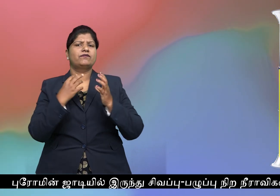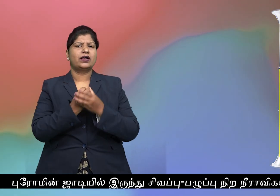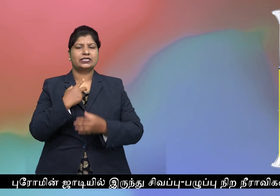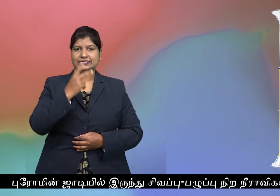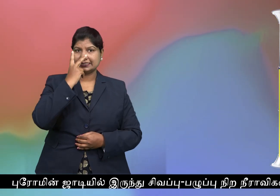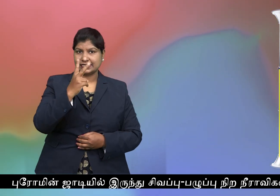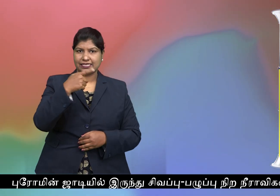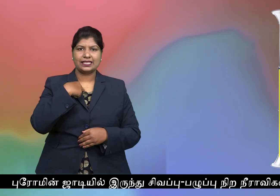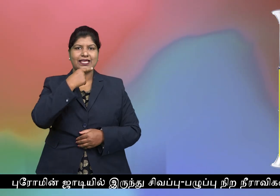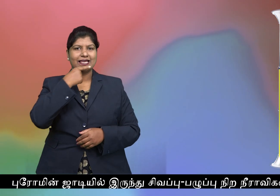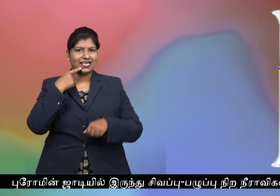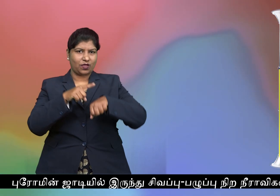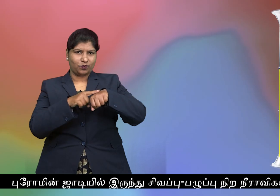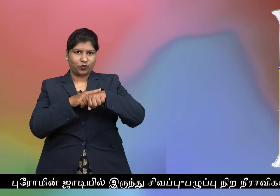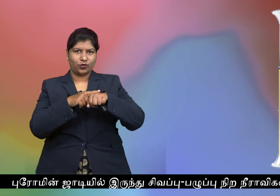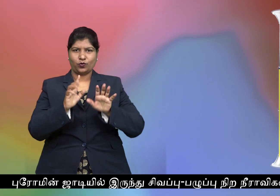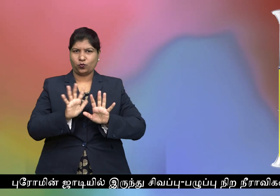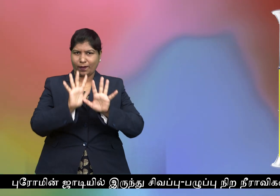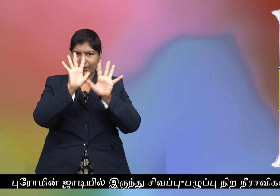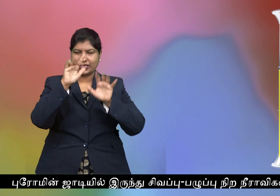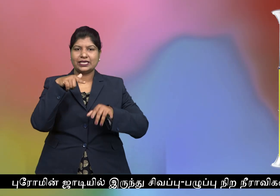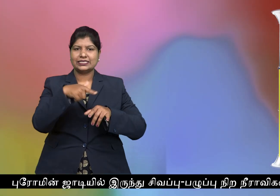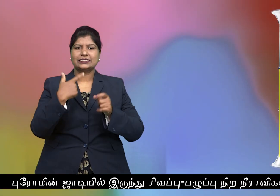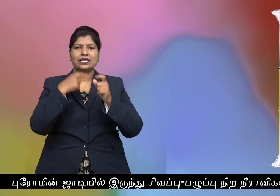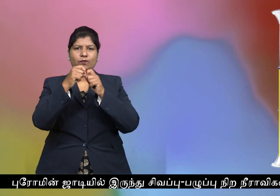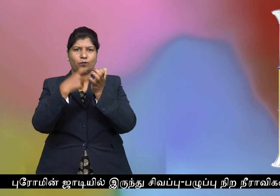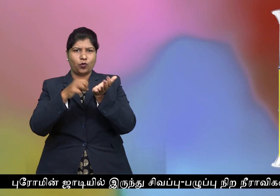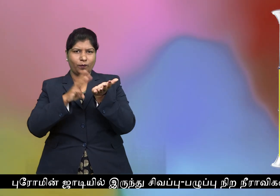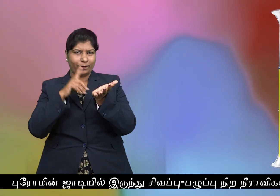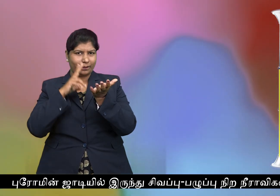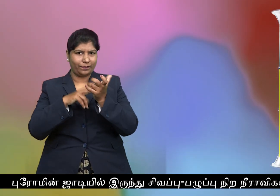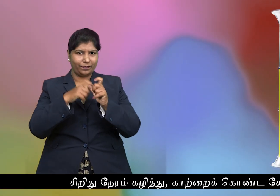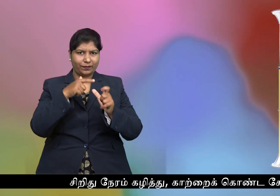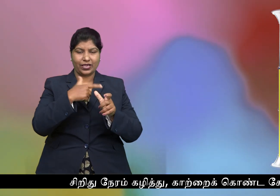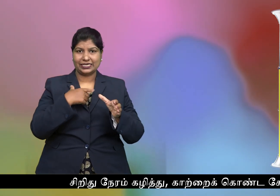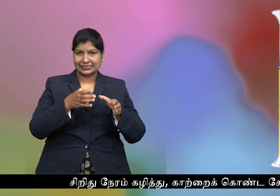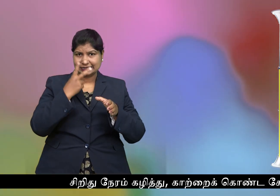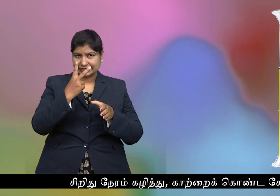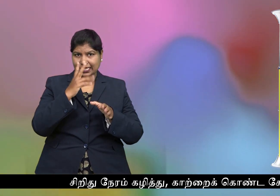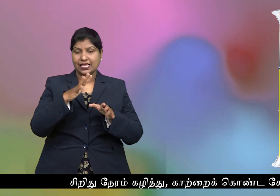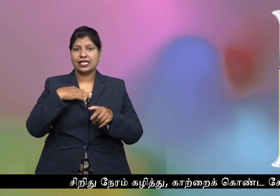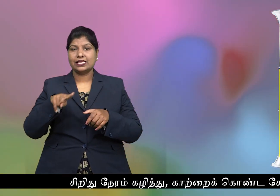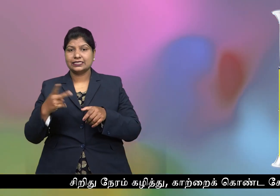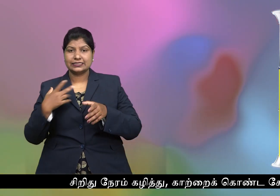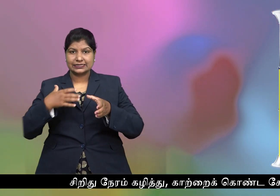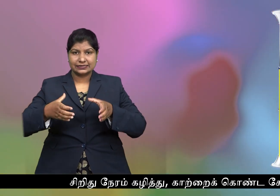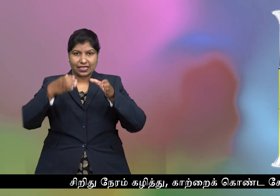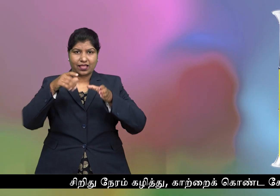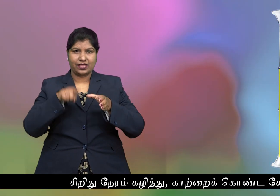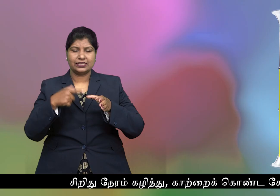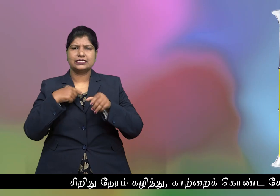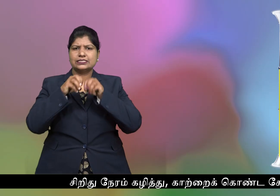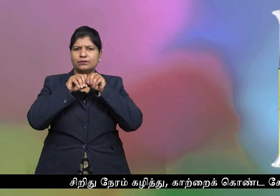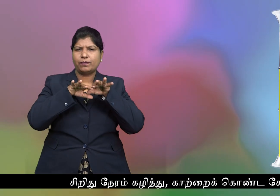புரோமின் ஜாடியில் இருந்து சிவப்பு பழுப்பு நிற நீராவிகள் காற்றில் பரவுவதையும் சிறிது நேரம் கழித்து காற்றை கொண்ட